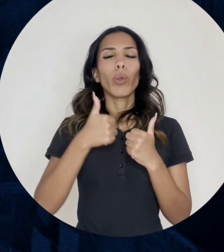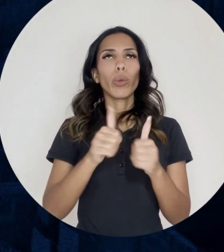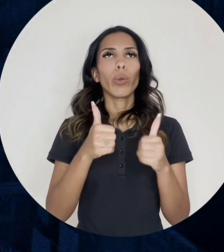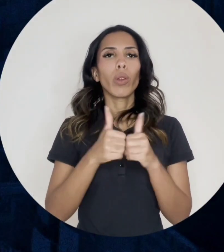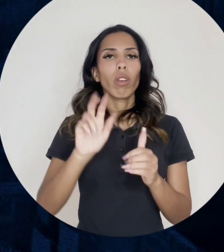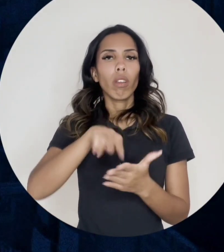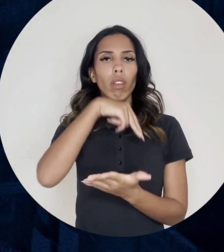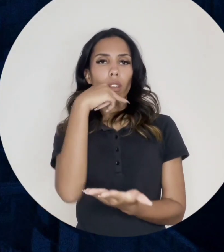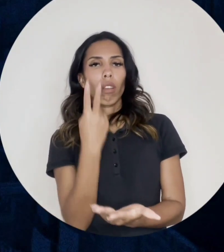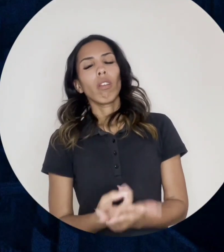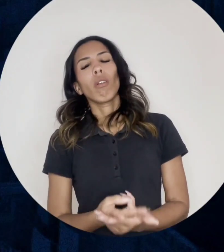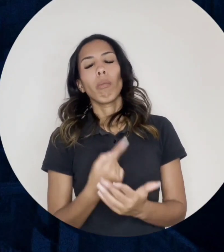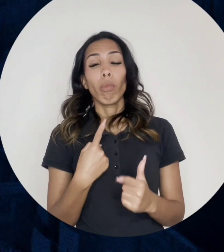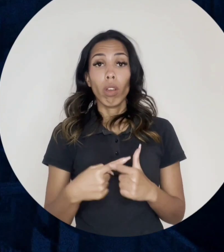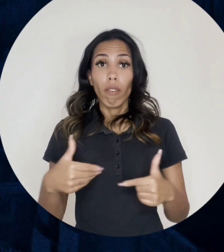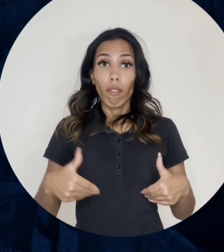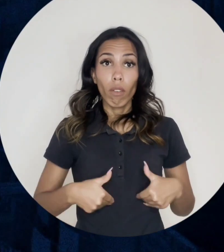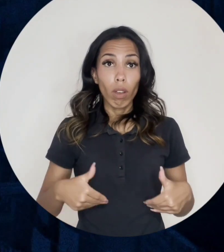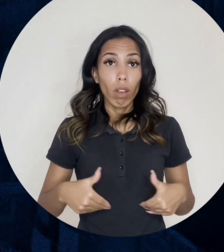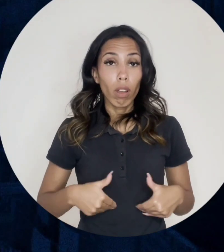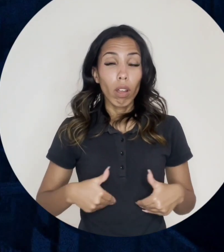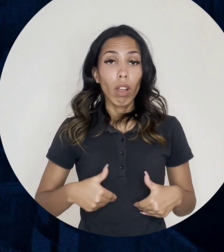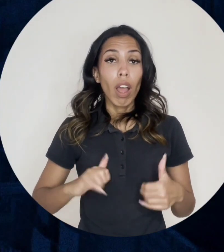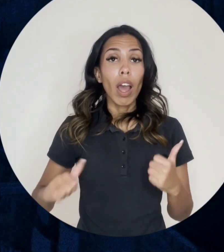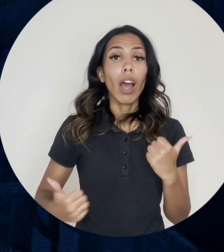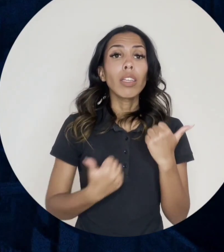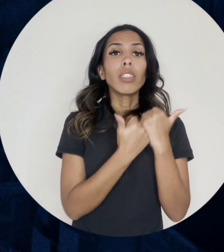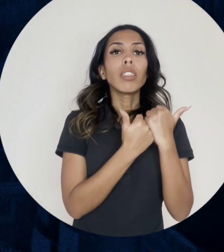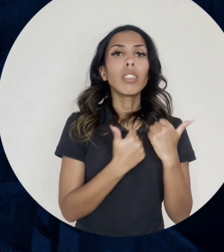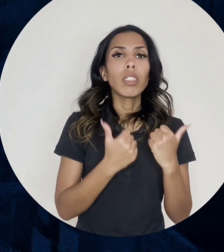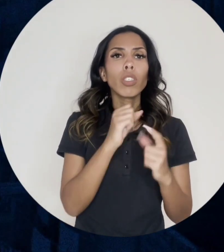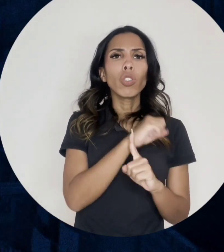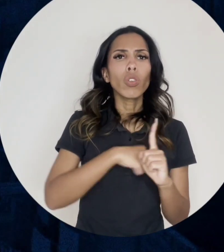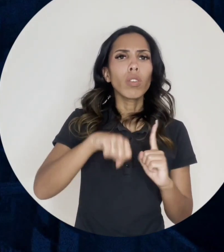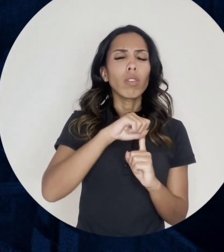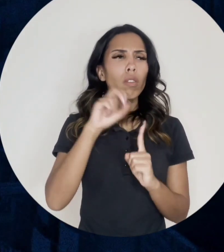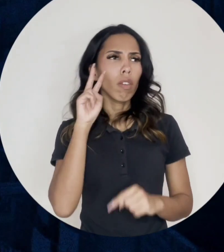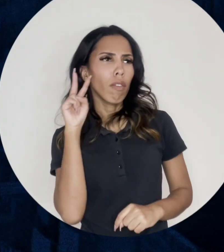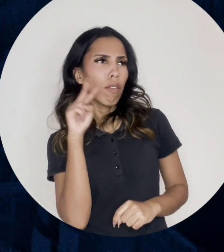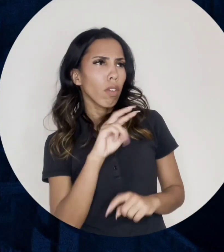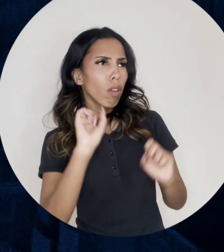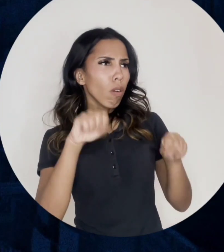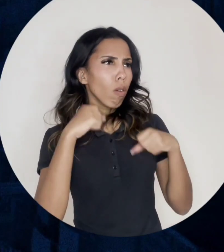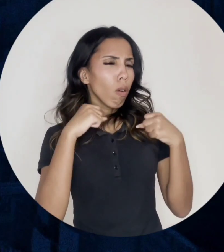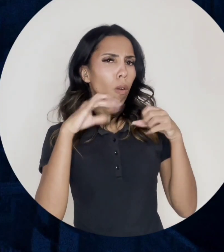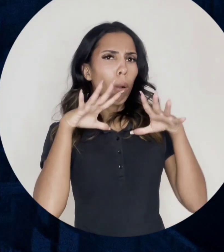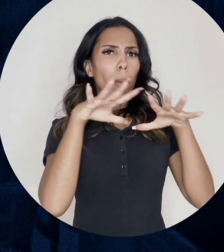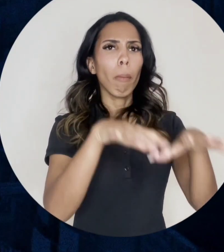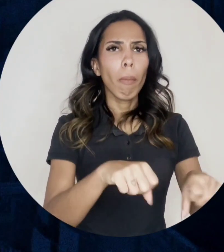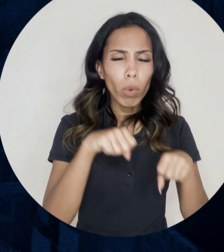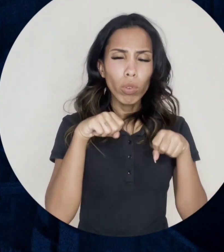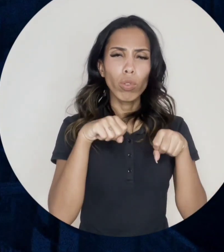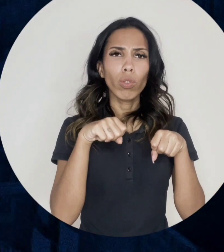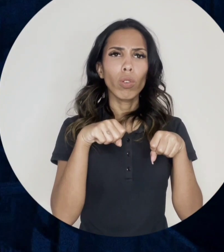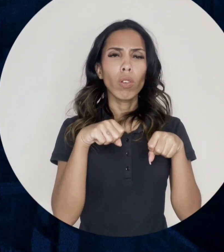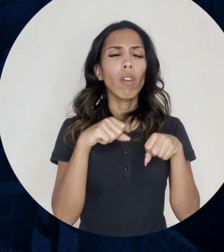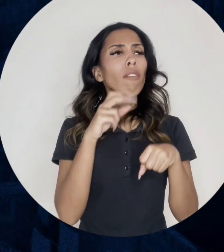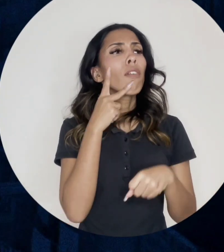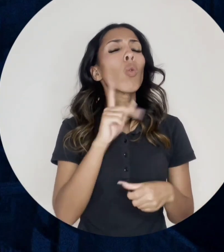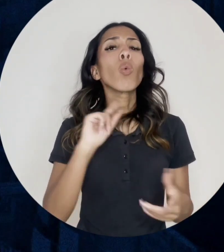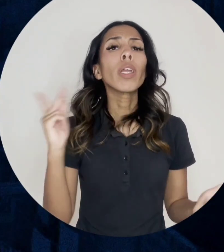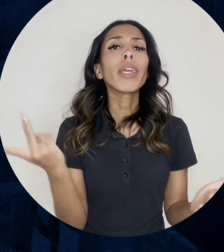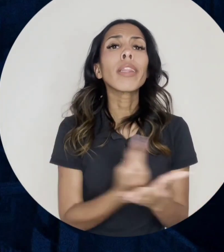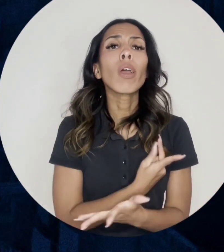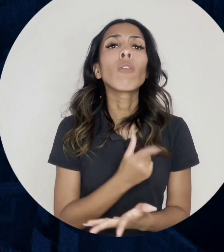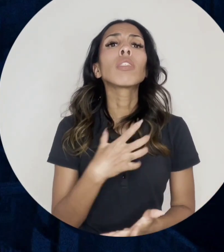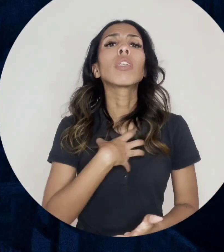assistente social, que ali tinha, era tudo varanda, viu, desceu correndo, me buscou, fala o que está acontecendo, o que